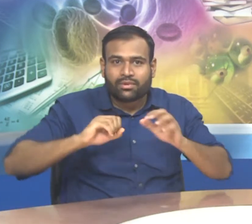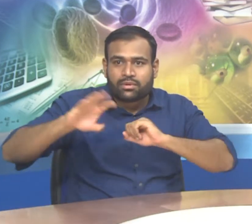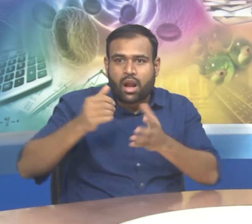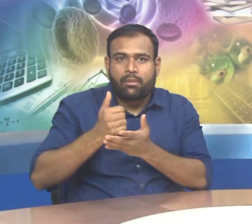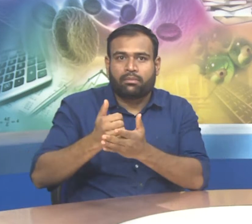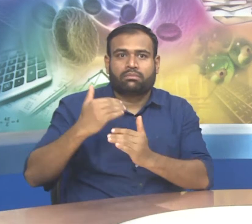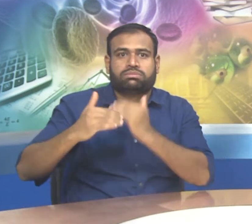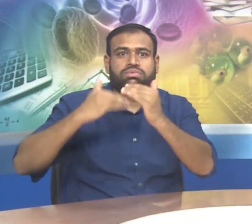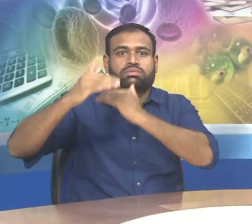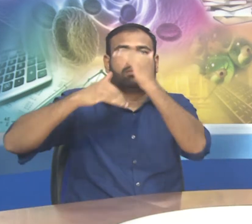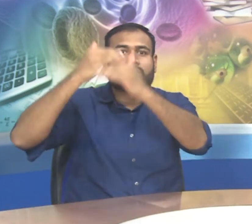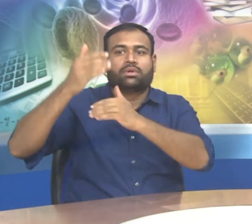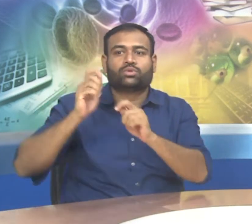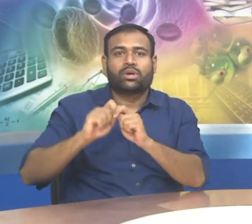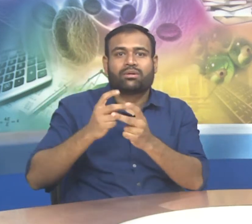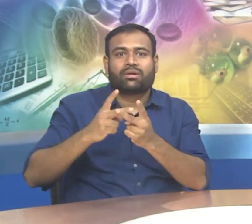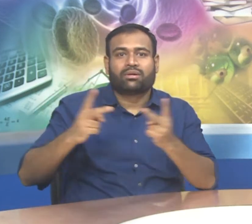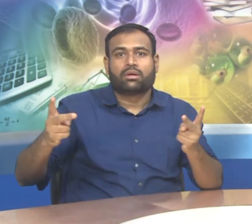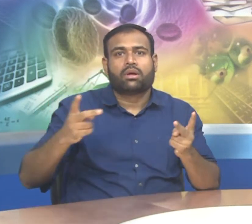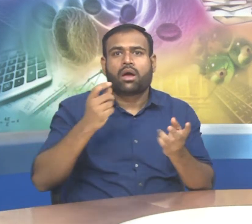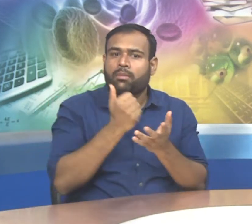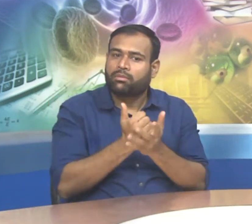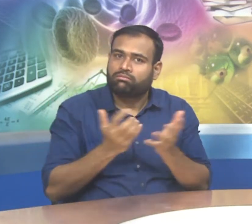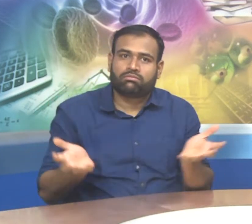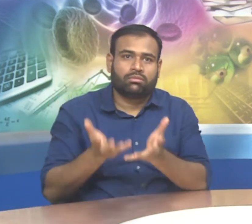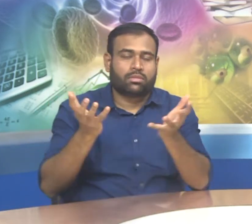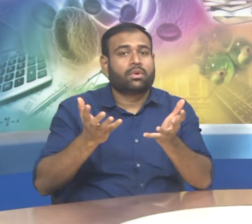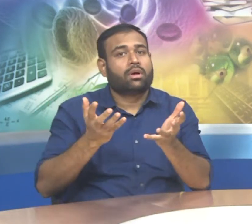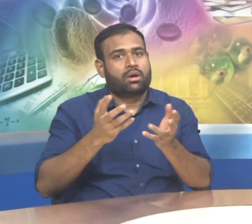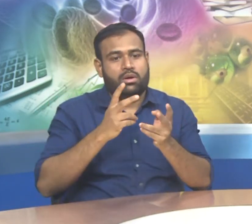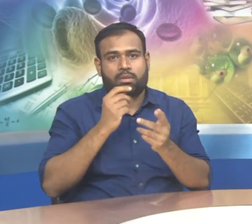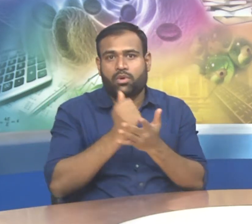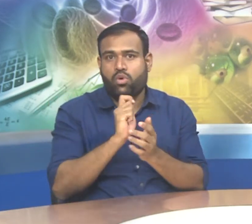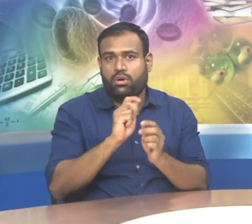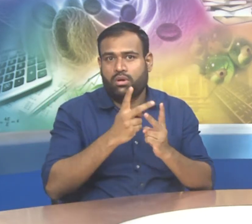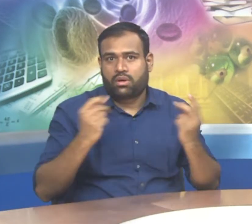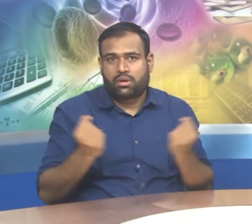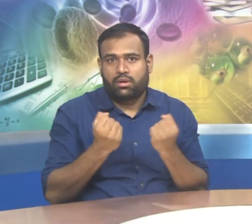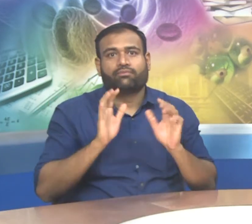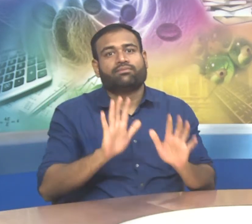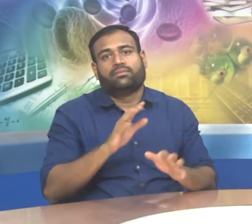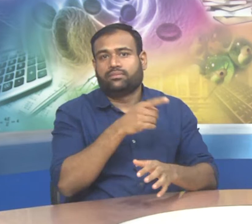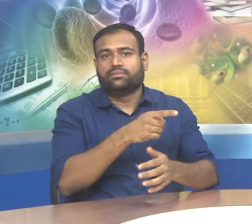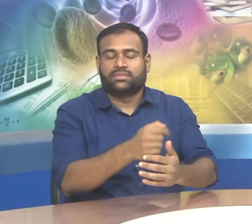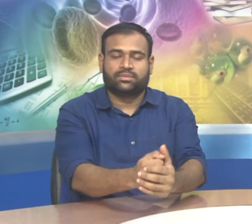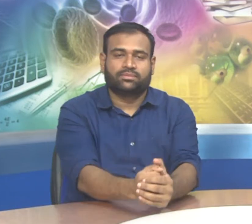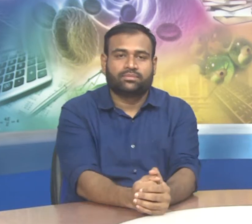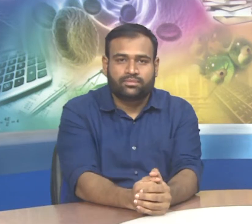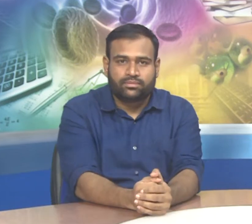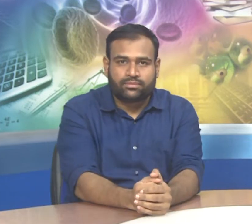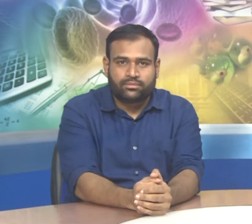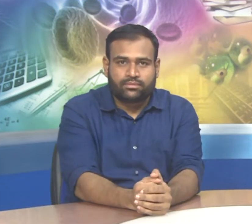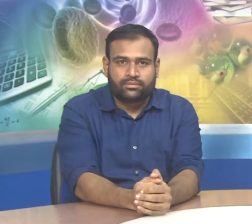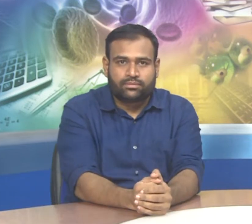So bank is a place where it gives us loan and it supports us for any of our